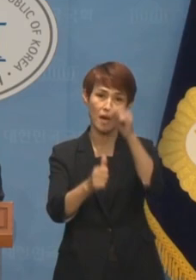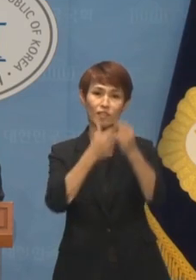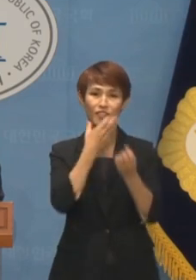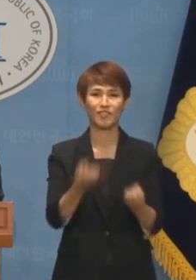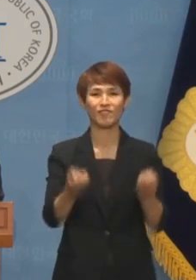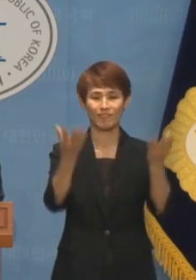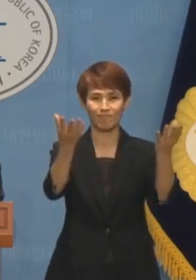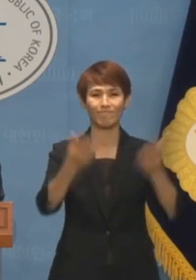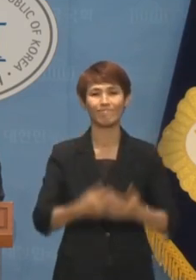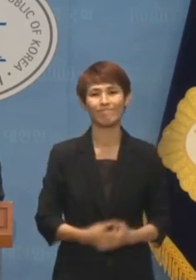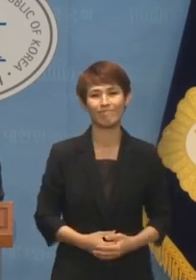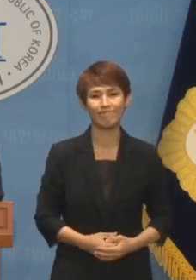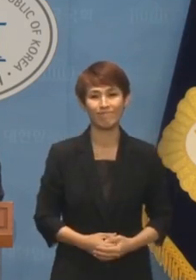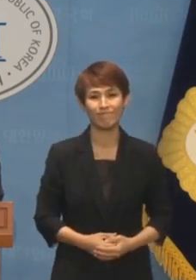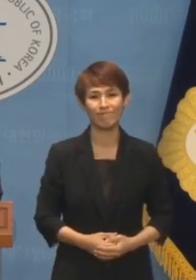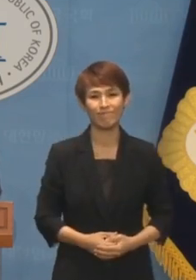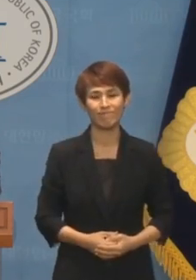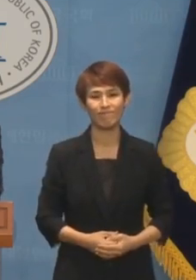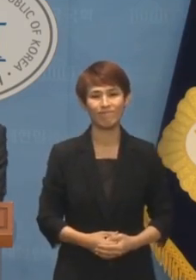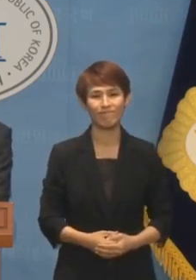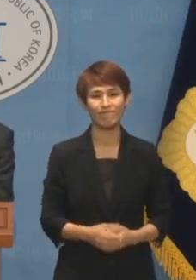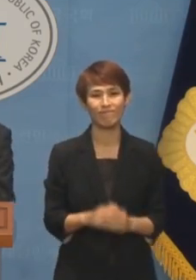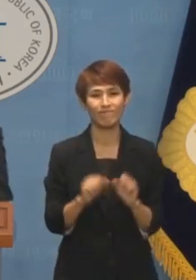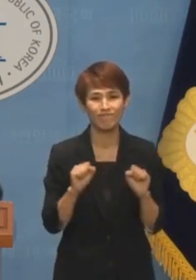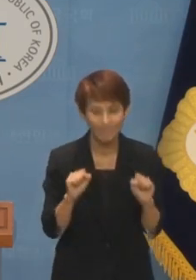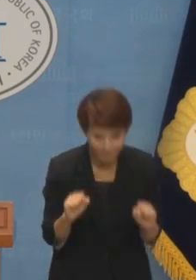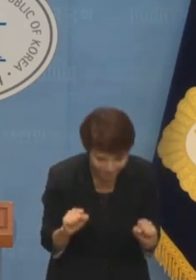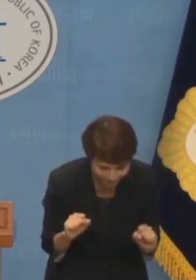축하드립니다. 이상입니다.